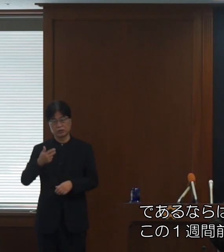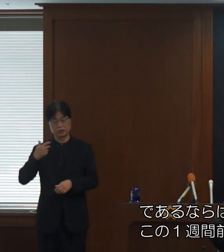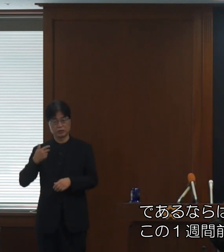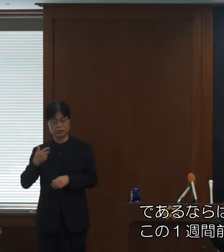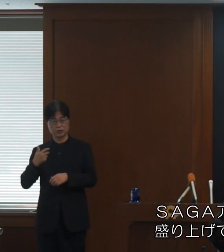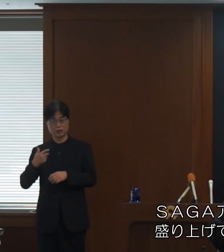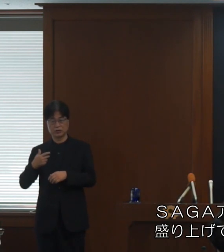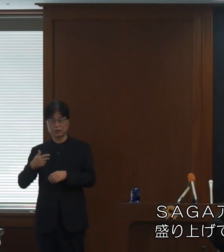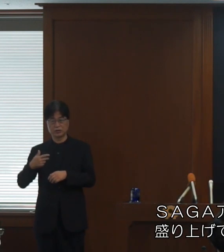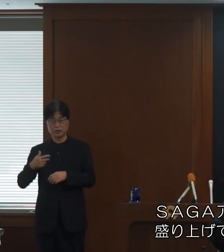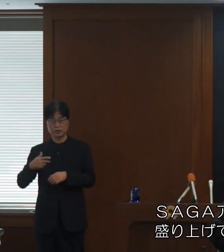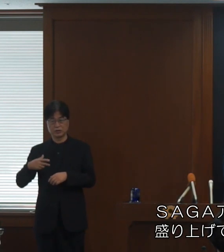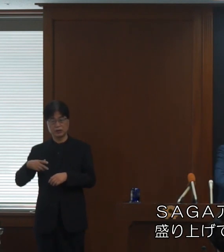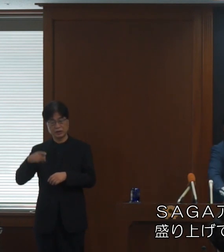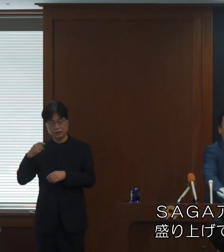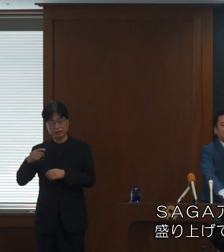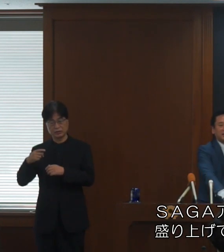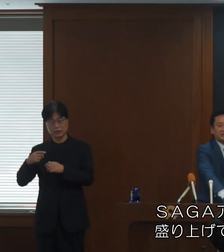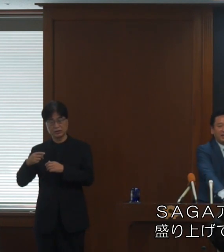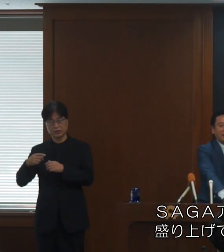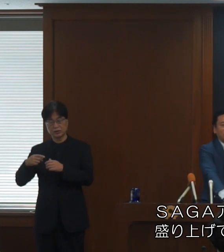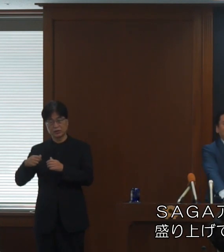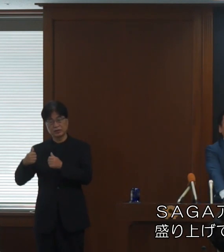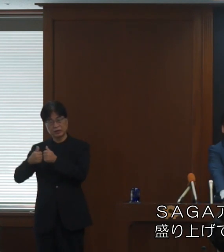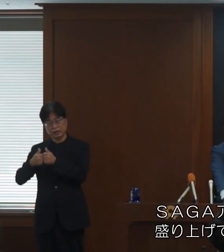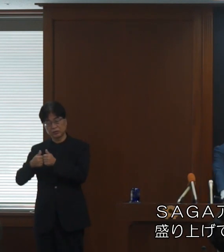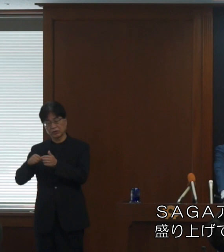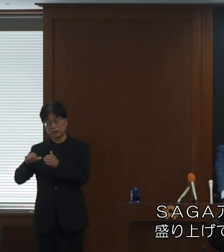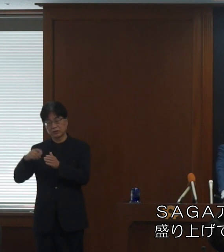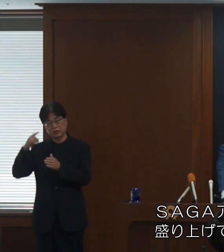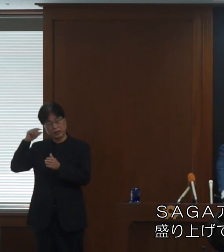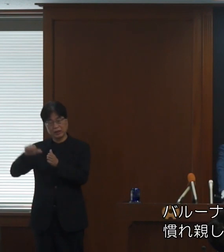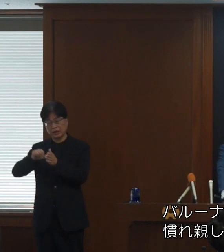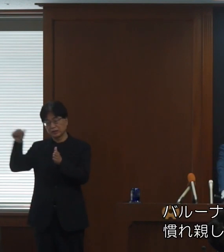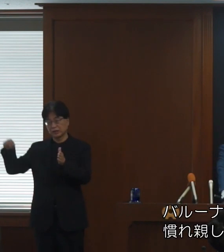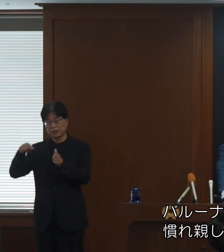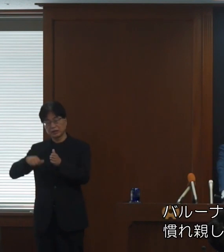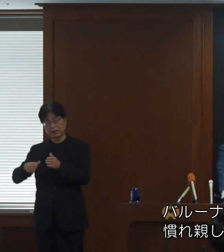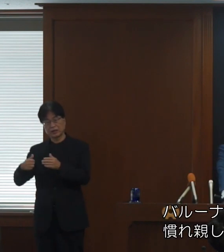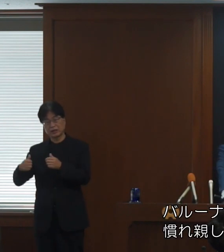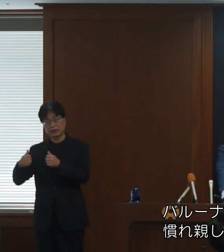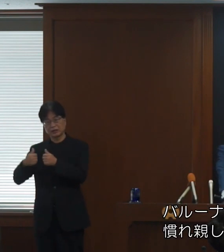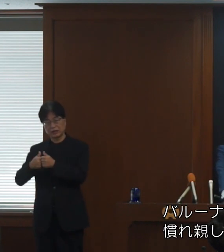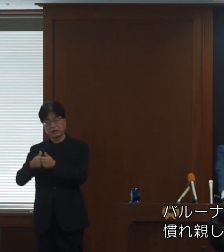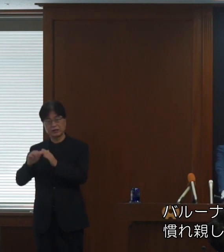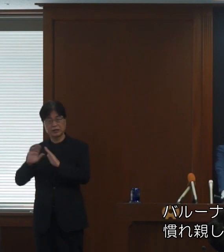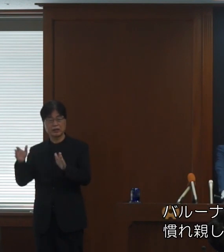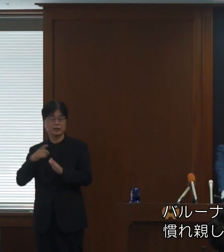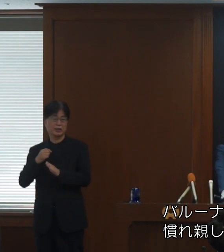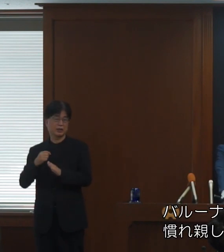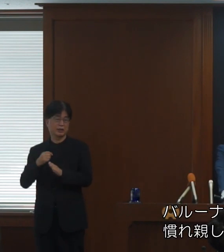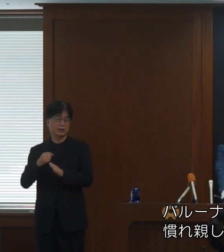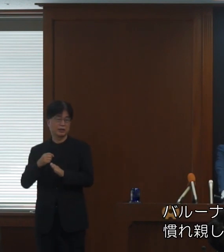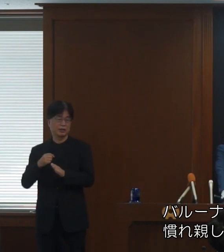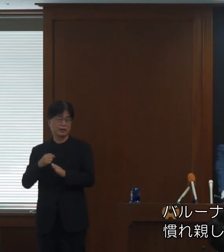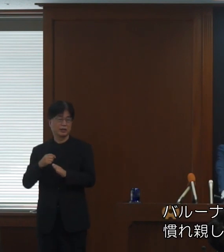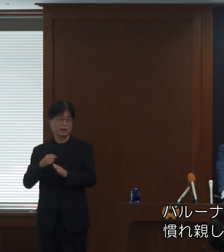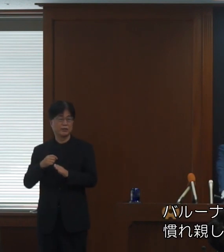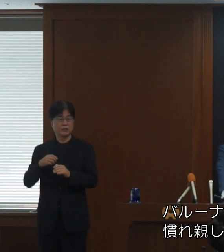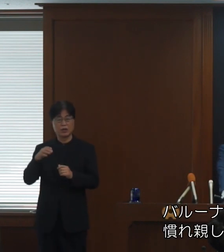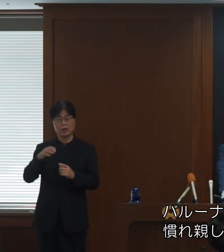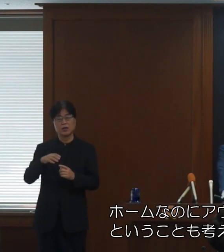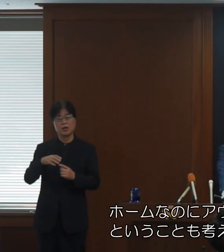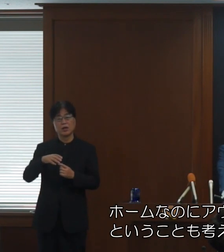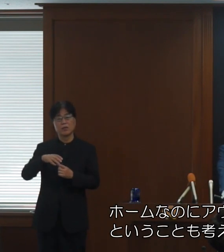初戦も佐賀アリーナで開催して盛り上げていくということと〇月の皆さんにも